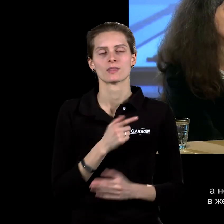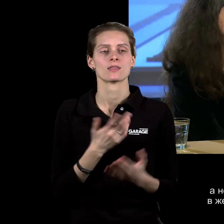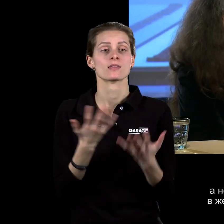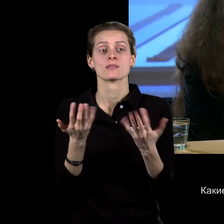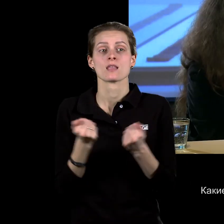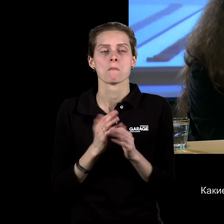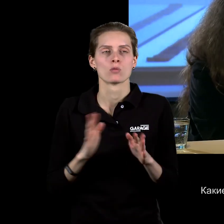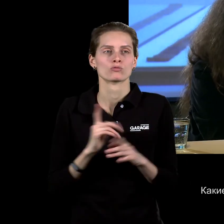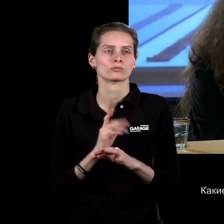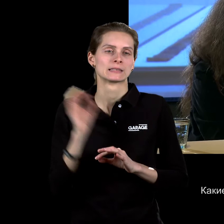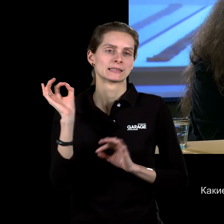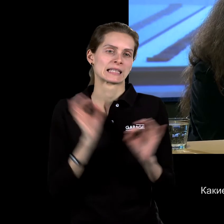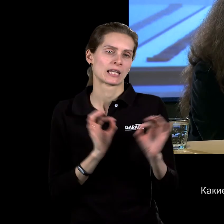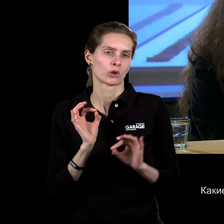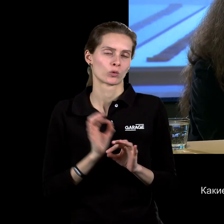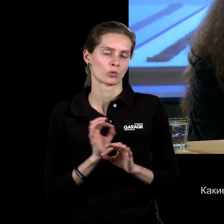это квоты, потому что